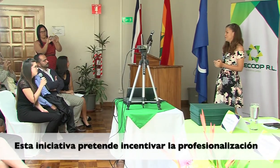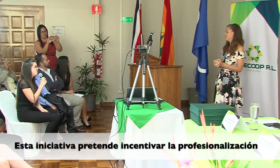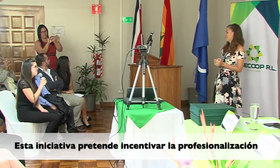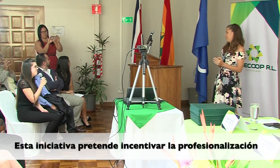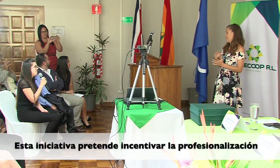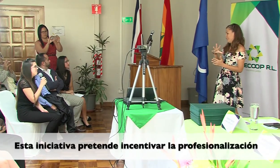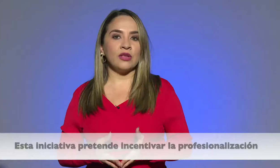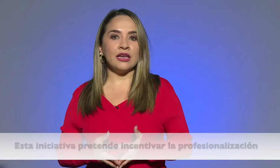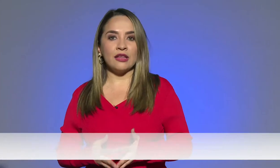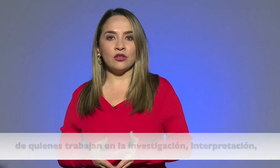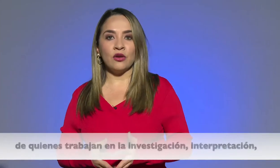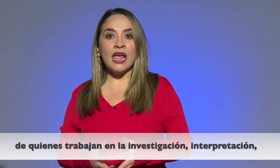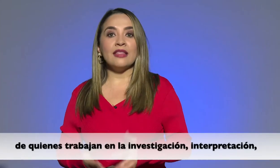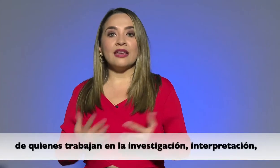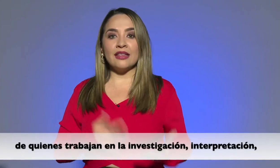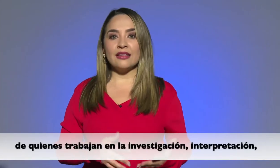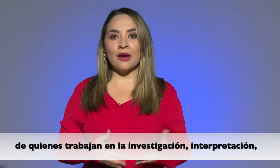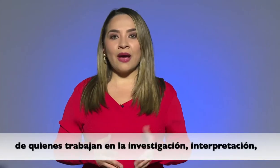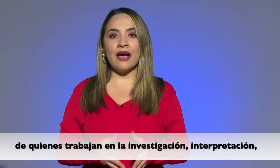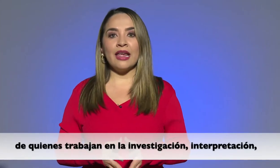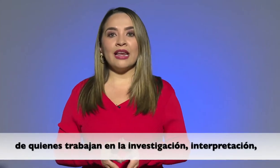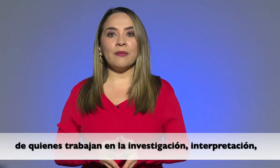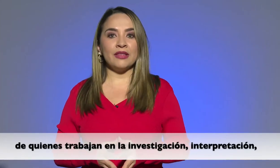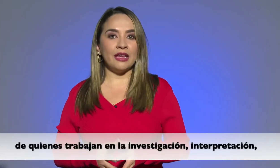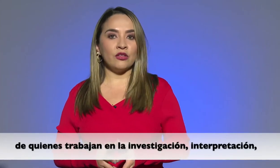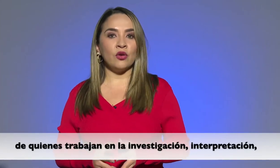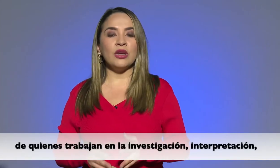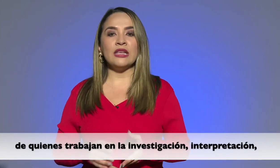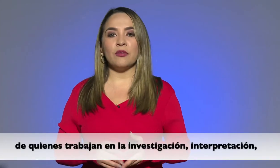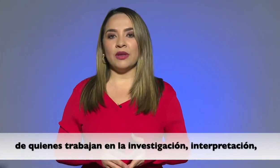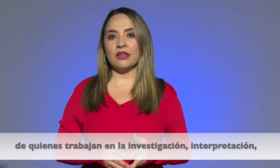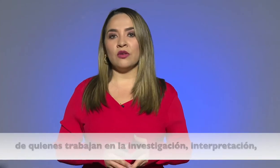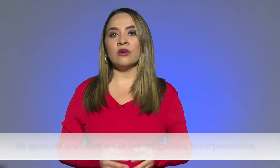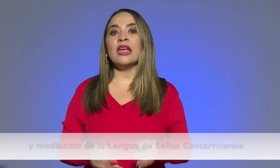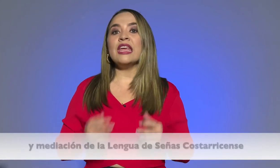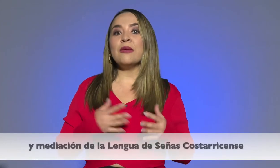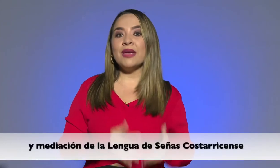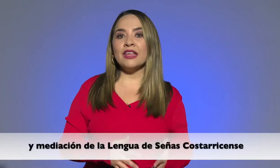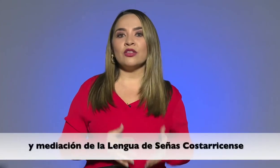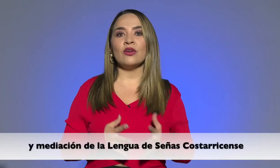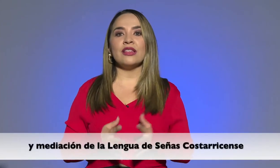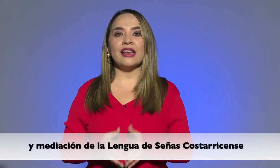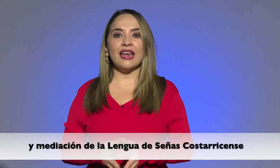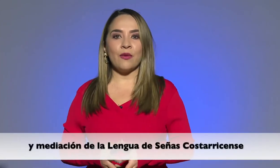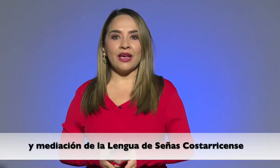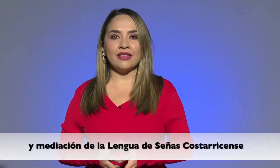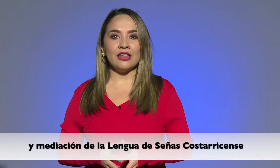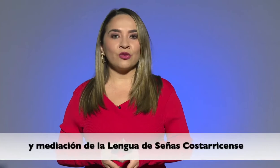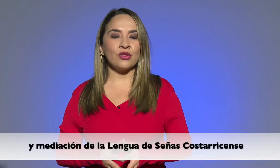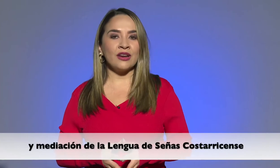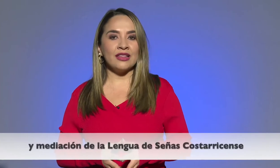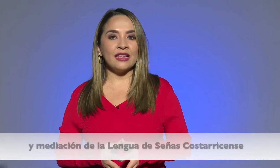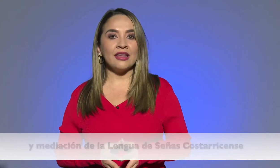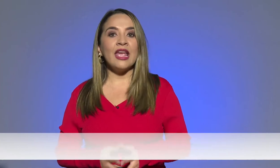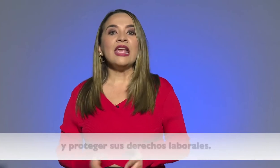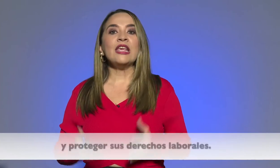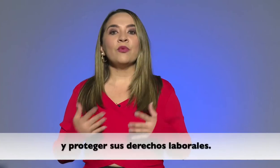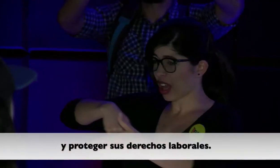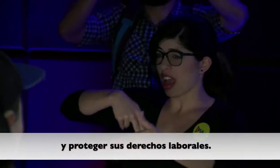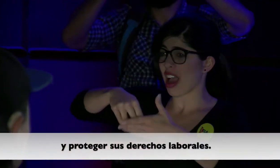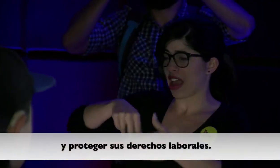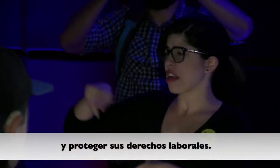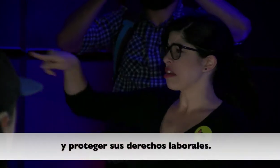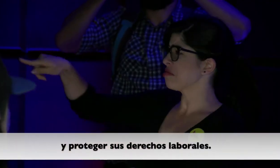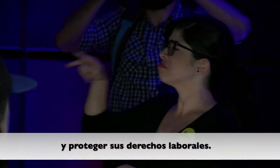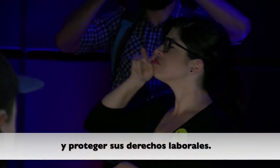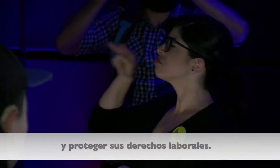incentivar la profesionalización de quienes trabajan en la investigación interpretación y mediación de la lengua de señas costarricense y